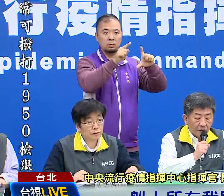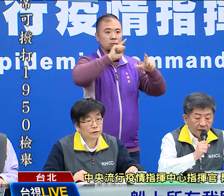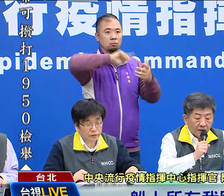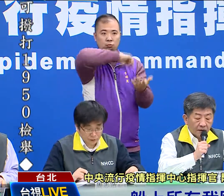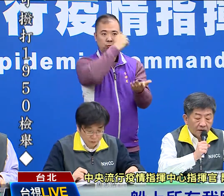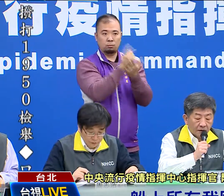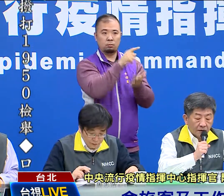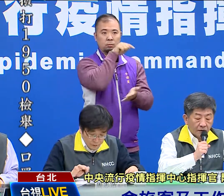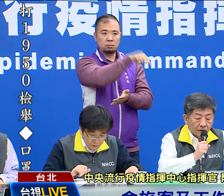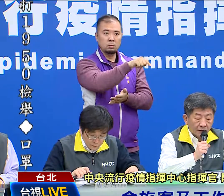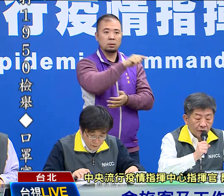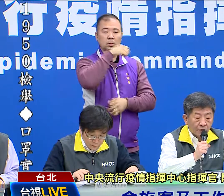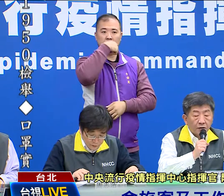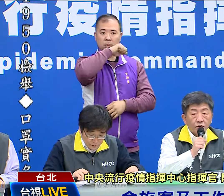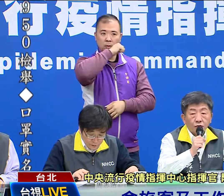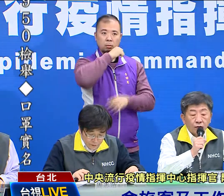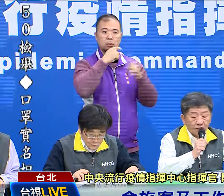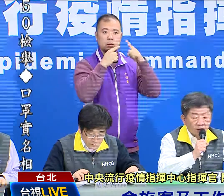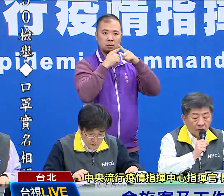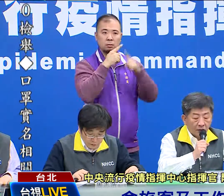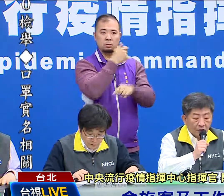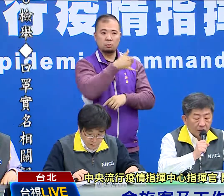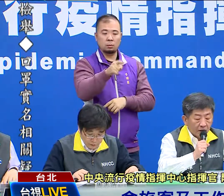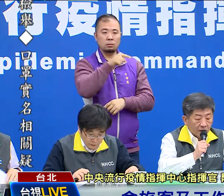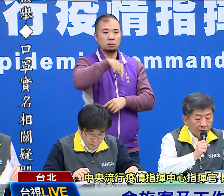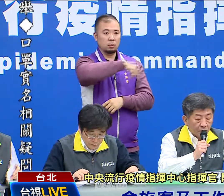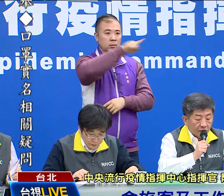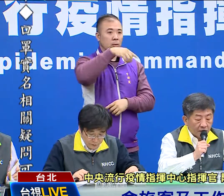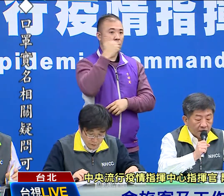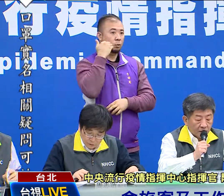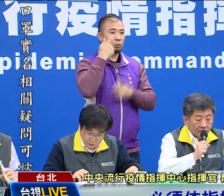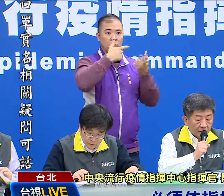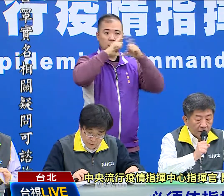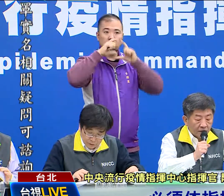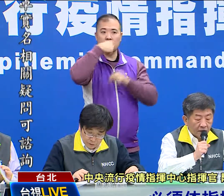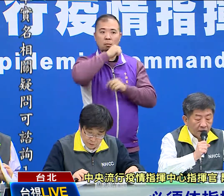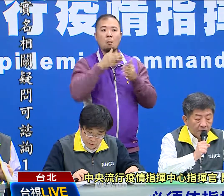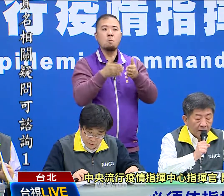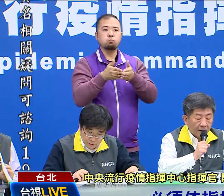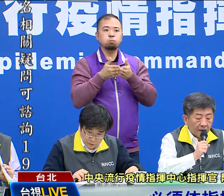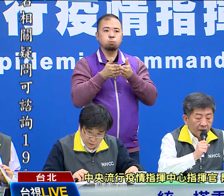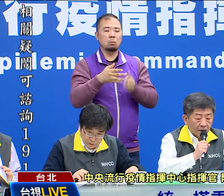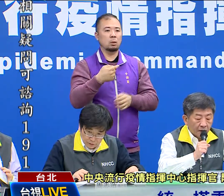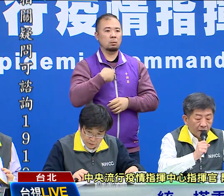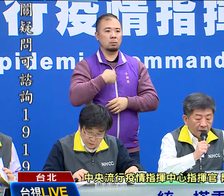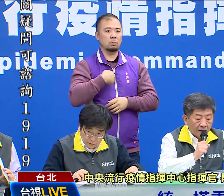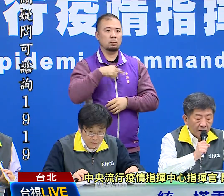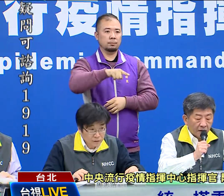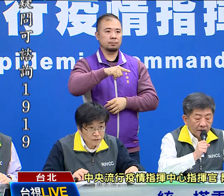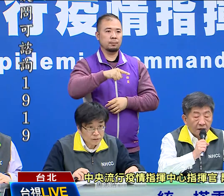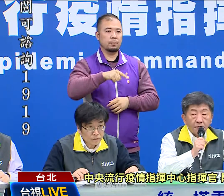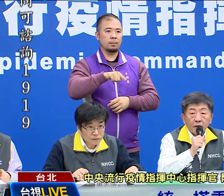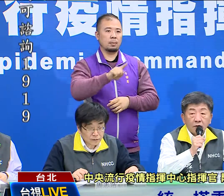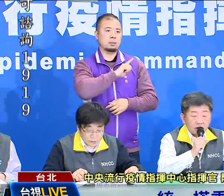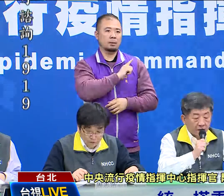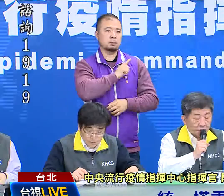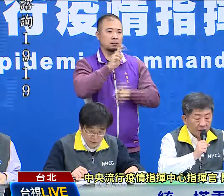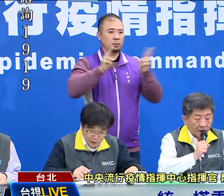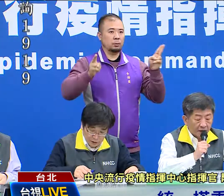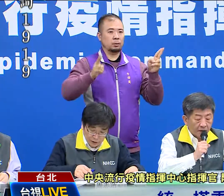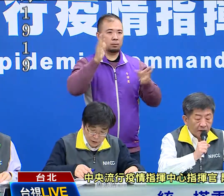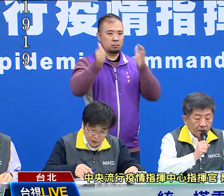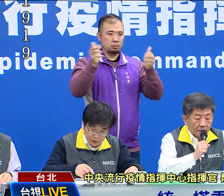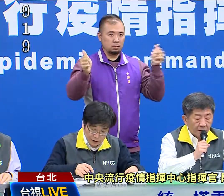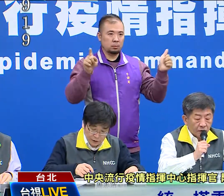客和旅客及工作人员如遇返国，必须依指挥中心安排统一搭乘包机